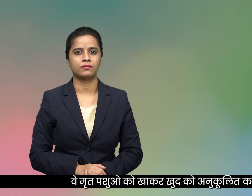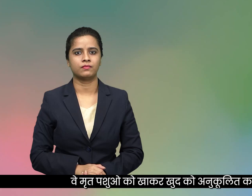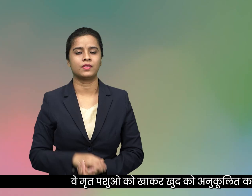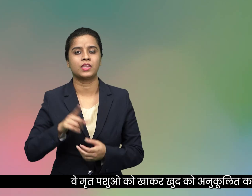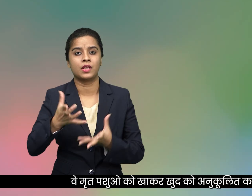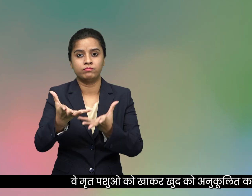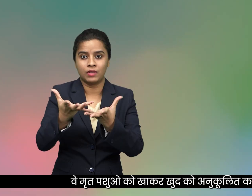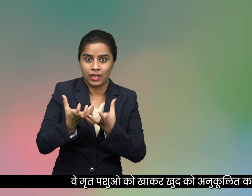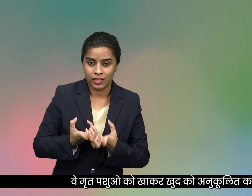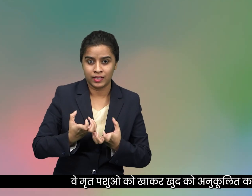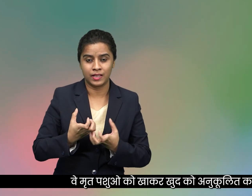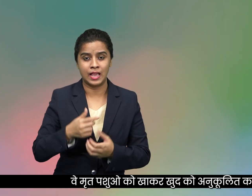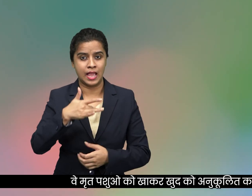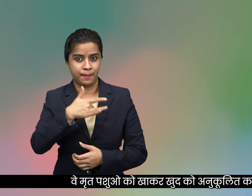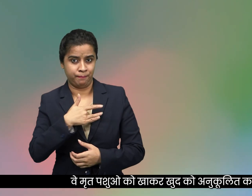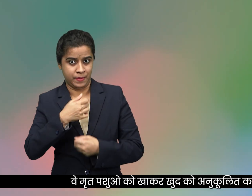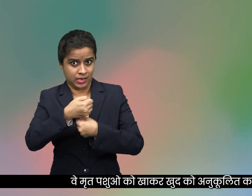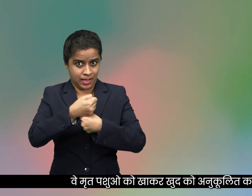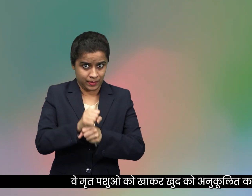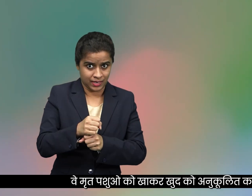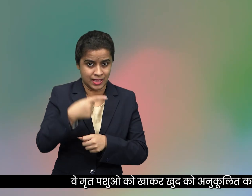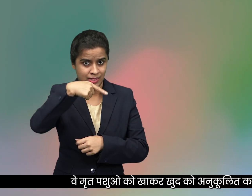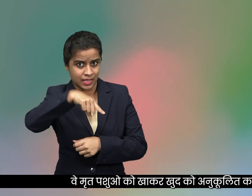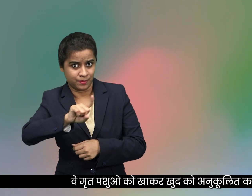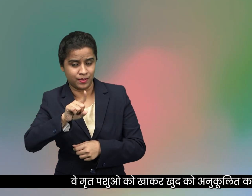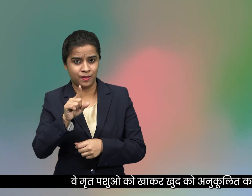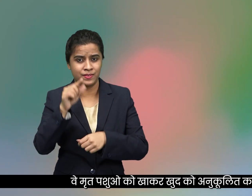वे मृत पशुओं को खाकर खुद को अनुकूलित करते हैं।